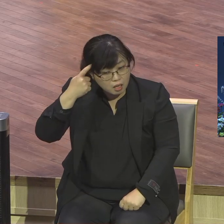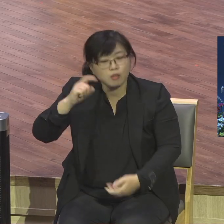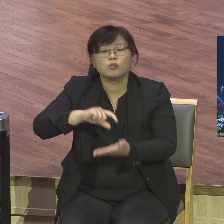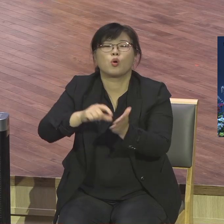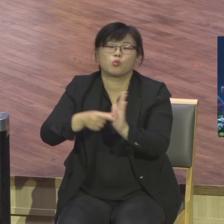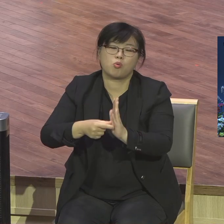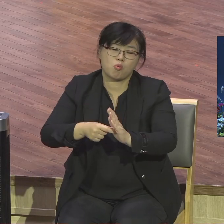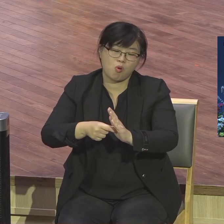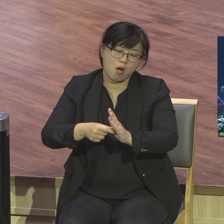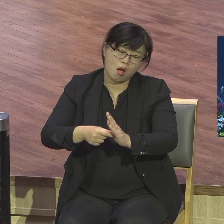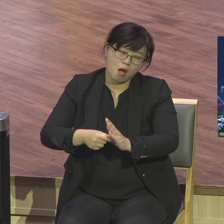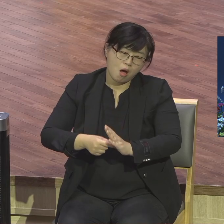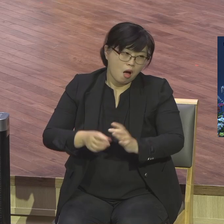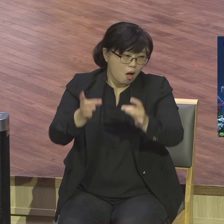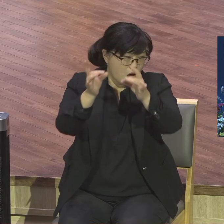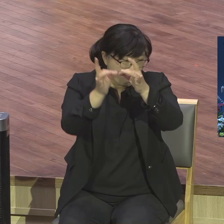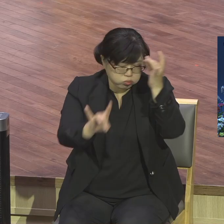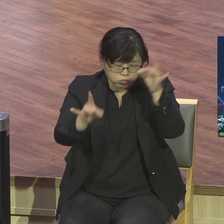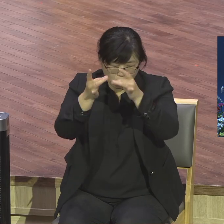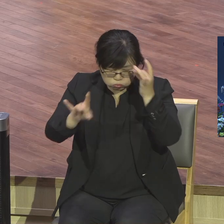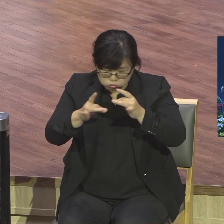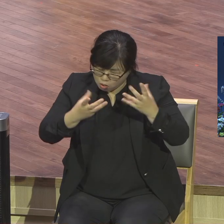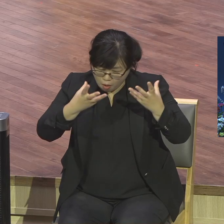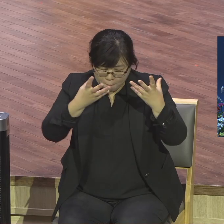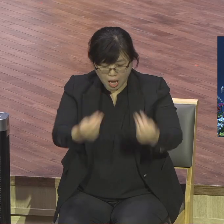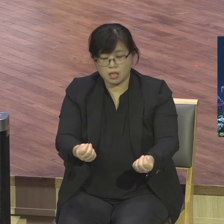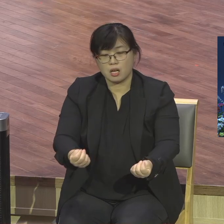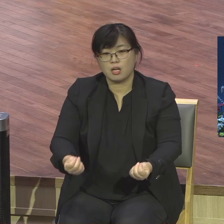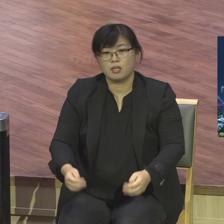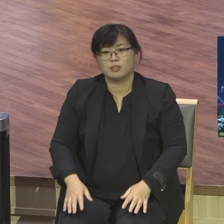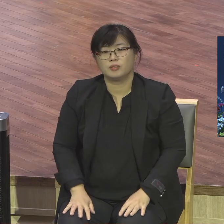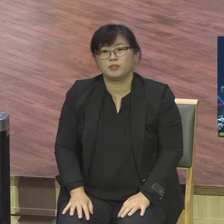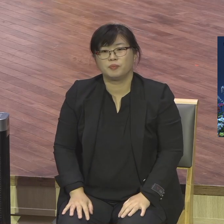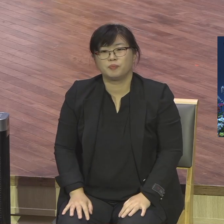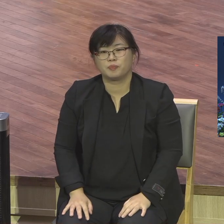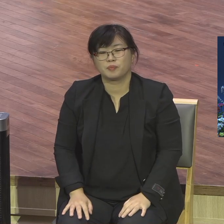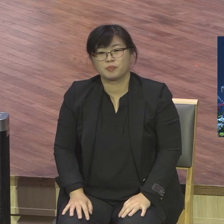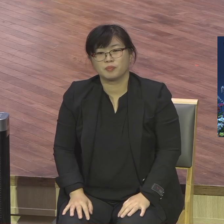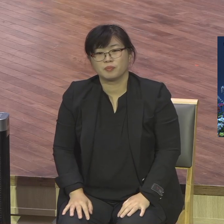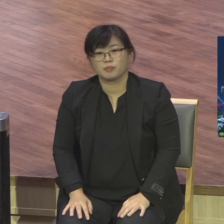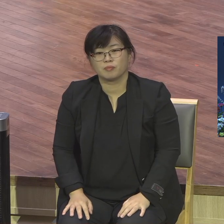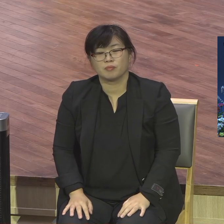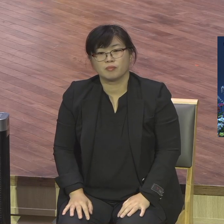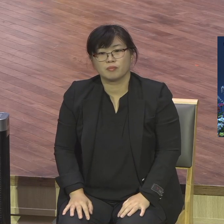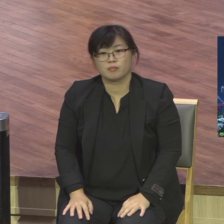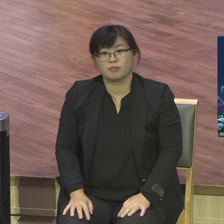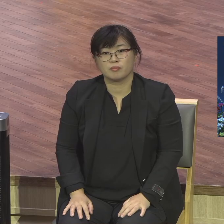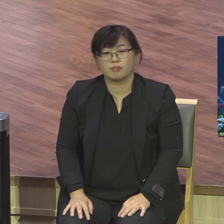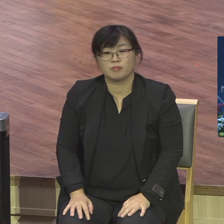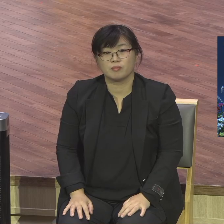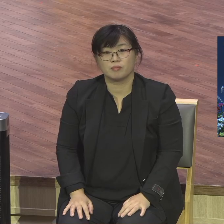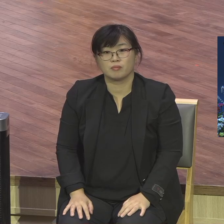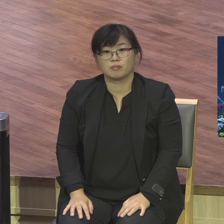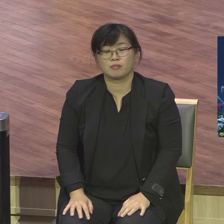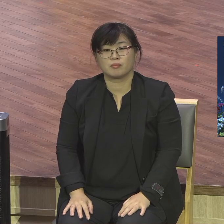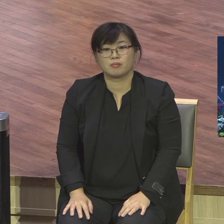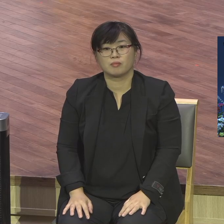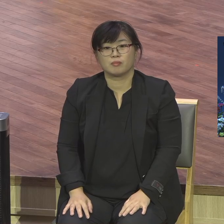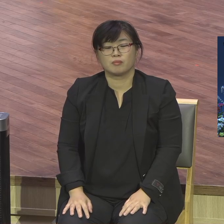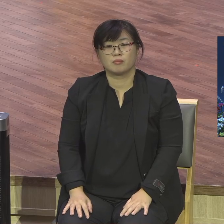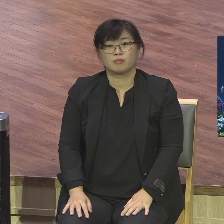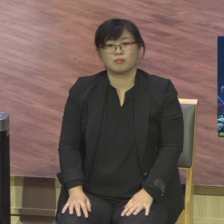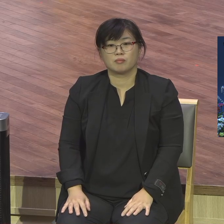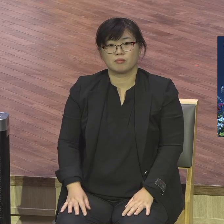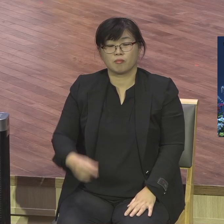핵폭탄 맞은 유일한 나라도 나라이기도 하지만 저 나라는 지금 이명기 박경선교사